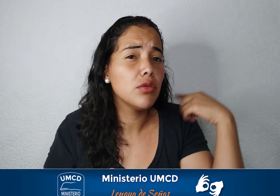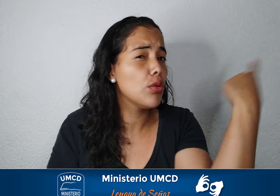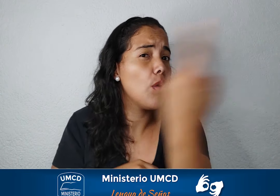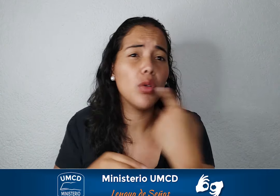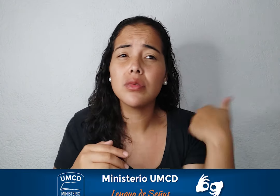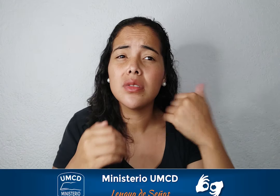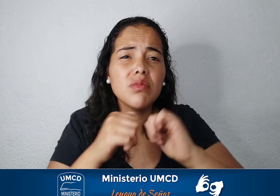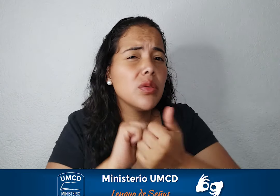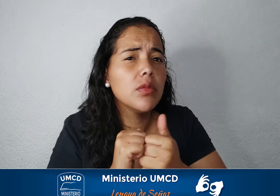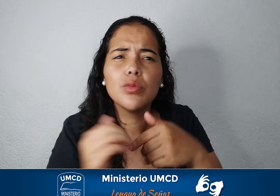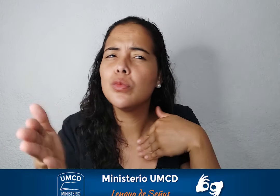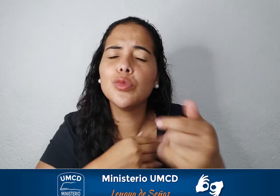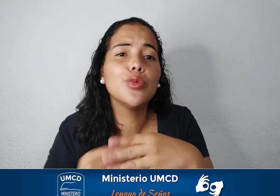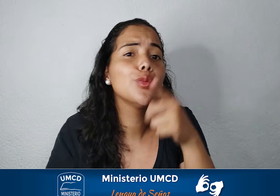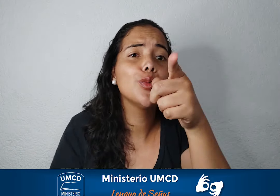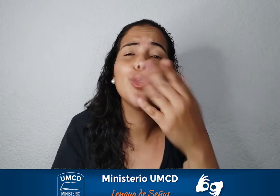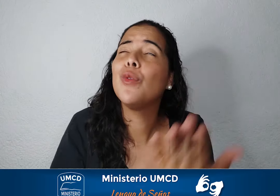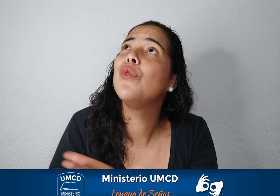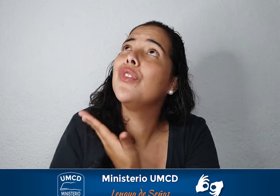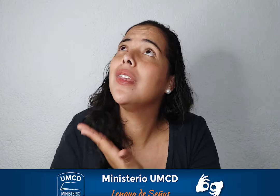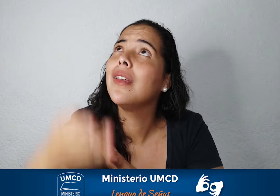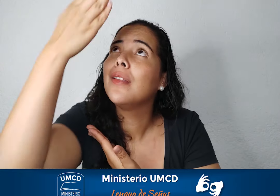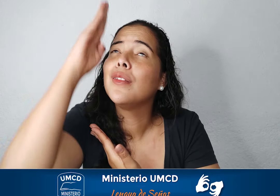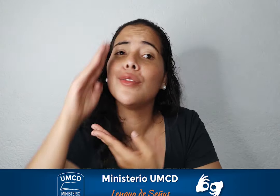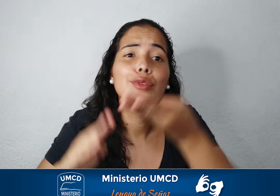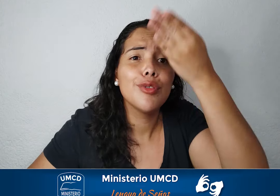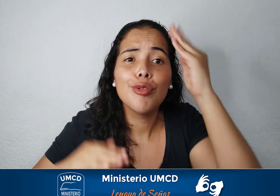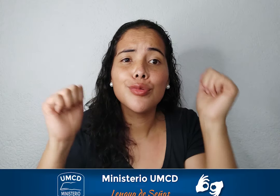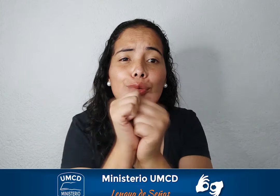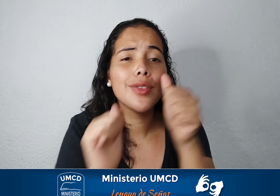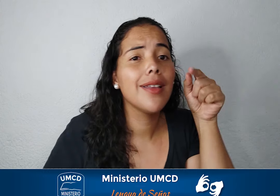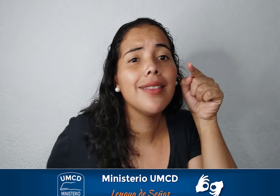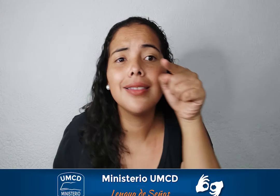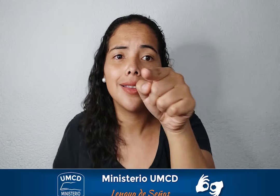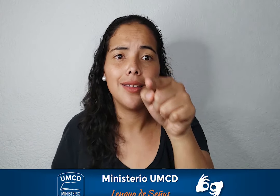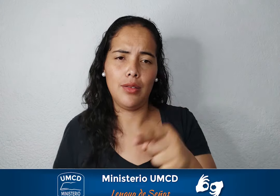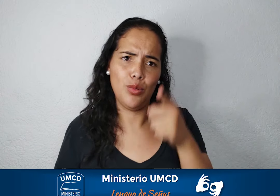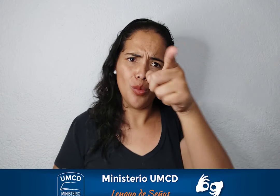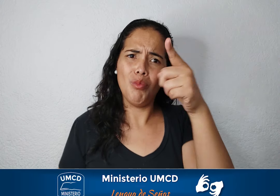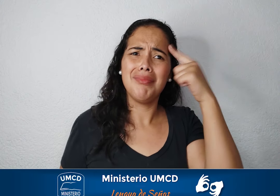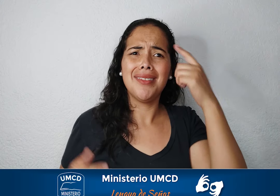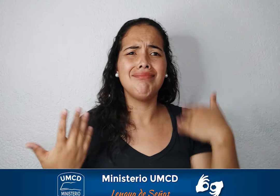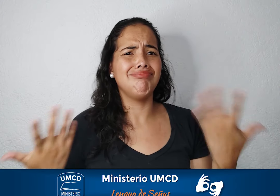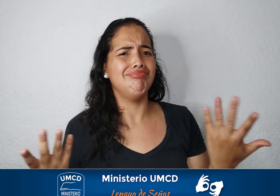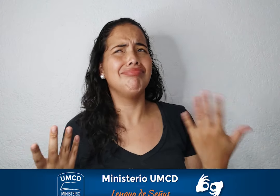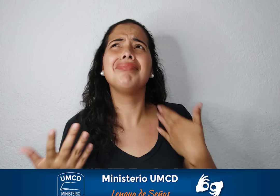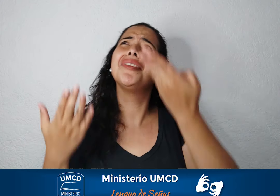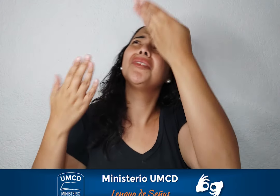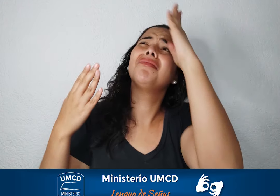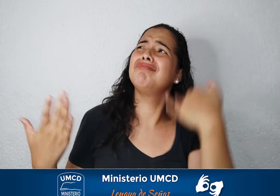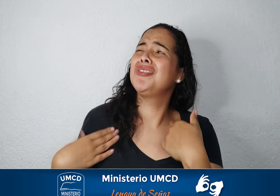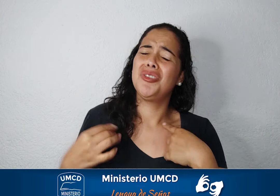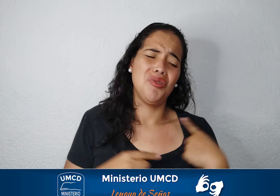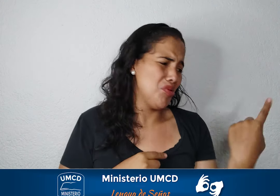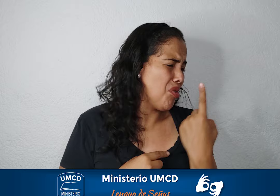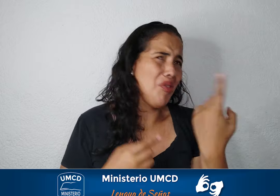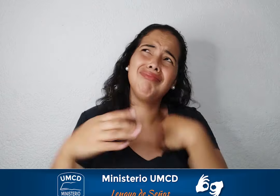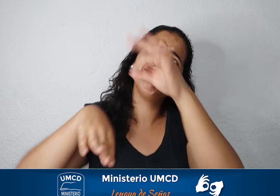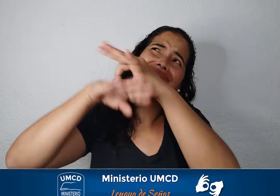que viene en nuestras vidas, Dios está ahí junto a nosotros. Aunque pareciera que Él estuviera durmiendo, Él